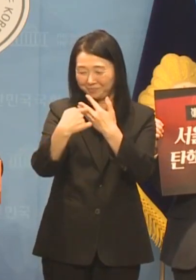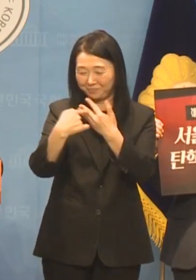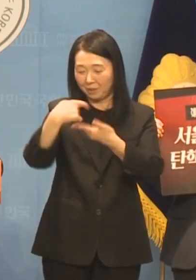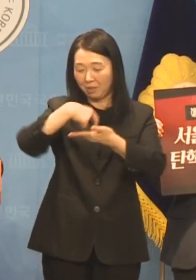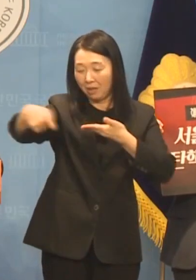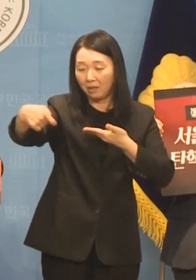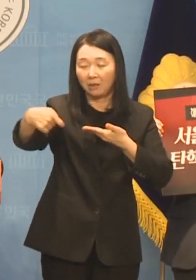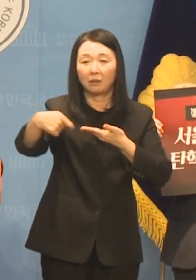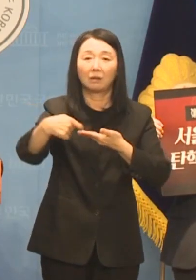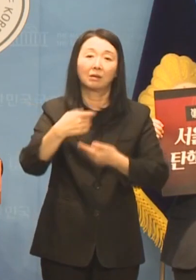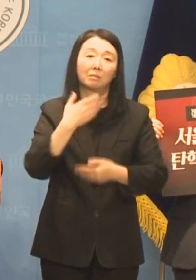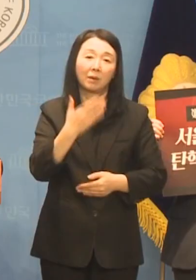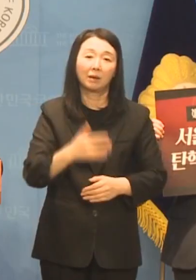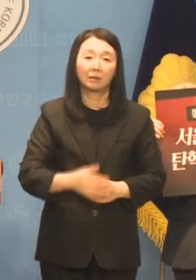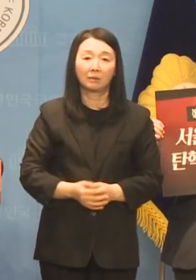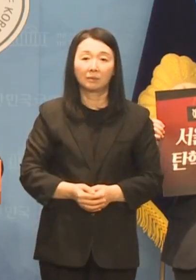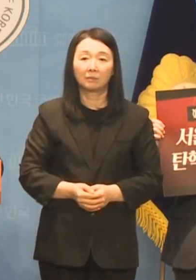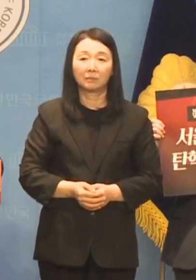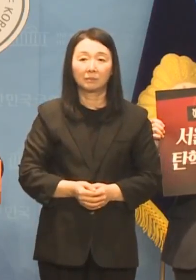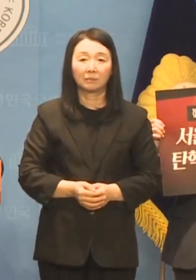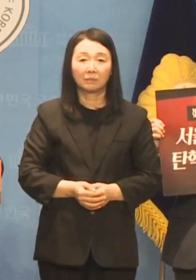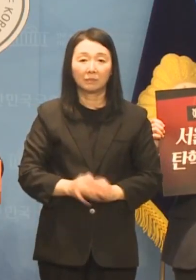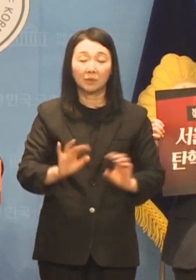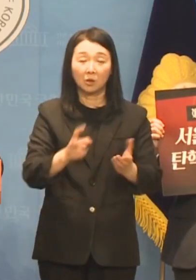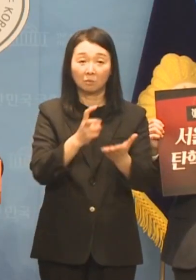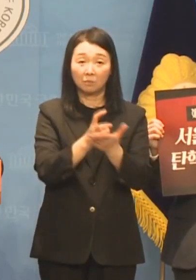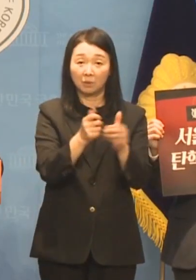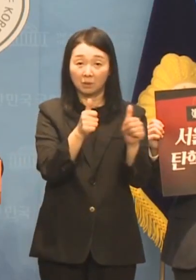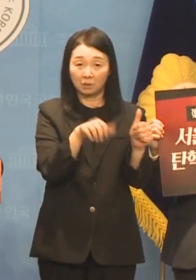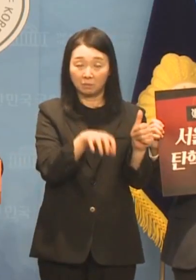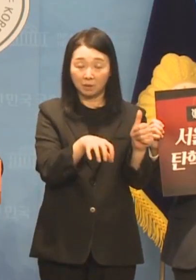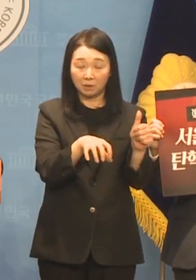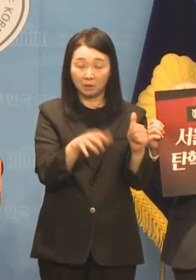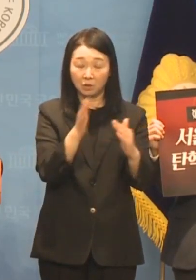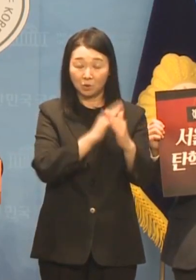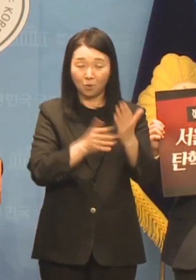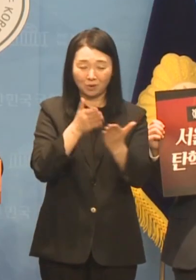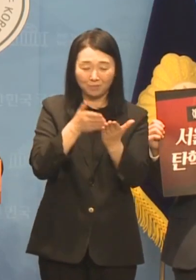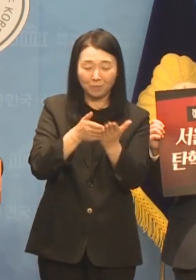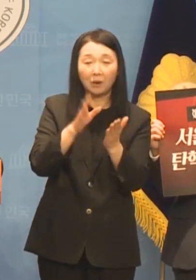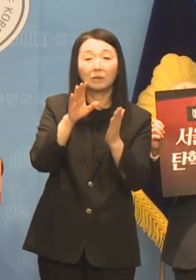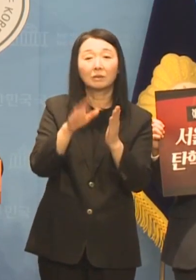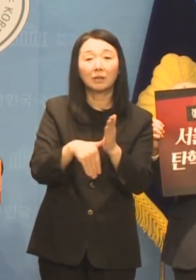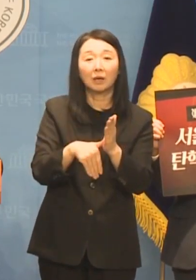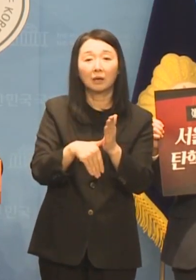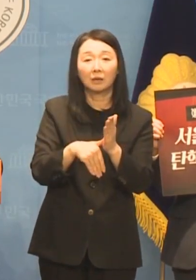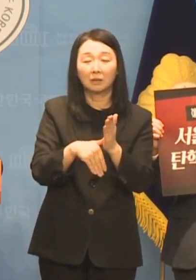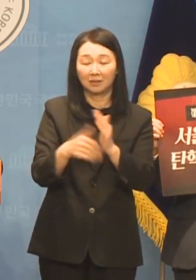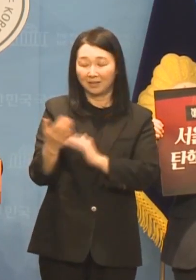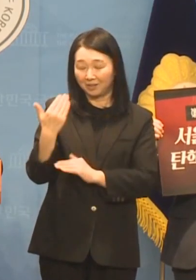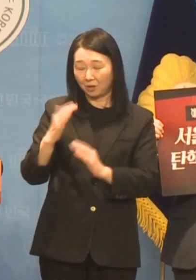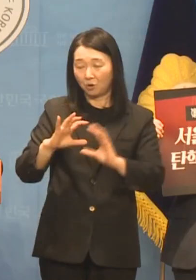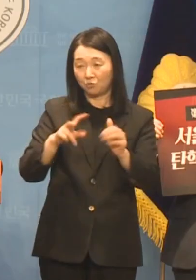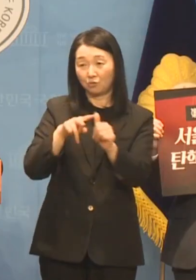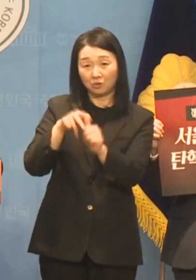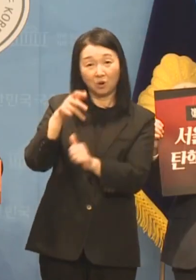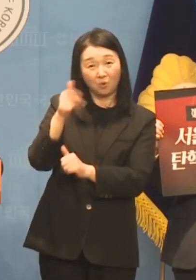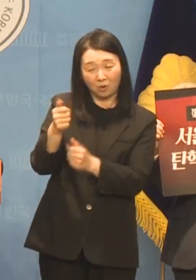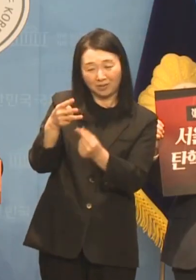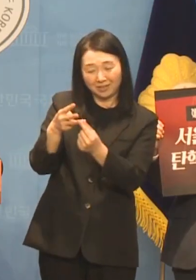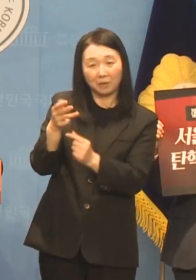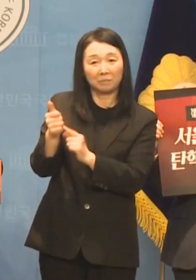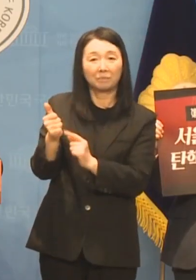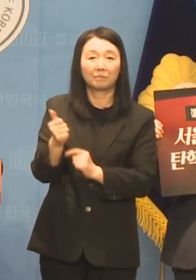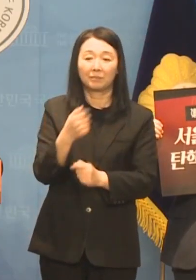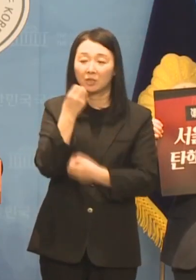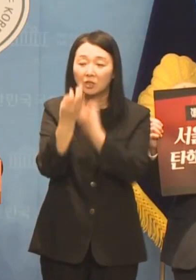있다는 가능성이 확인되었습니다. 헌법재판소 공개 변론에서 전 국정원 전 3차장은